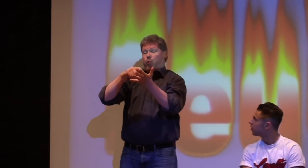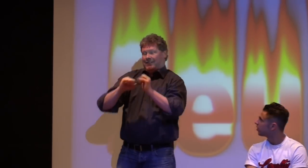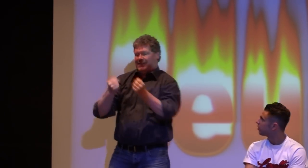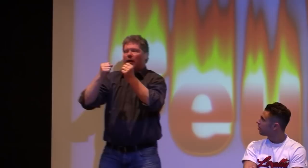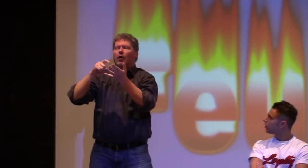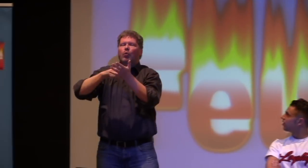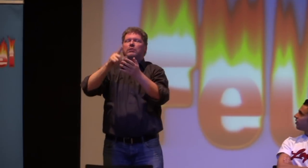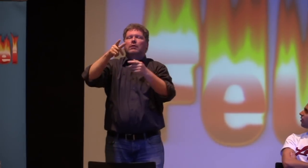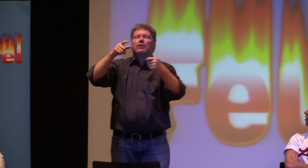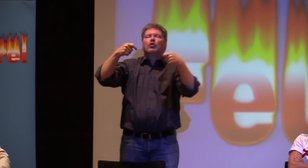zusammen?